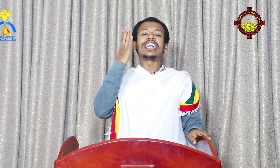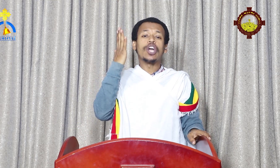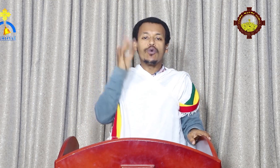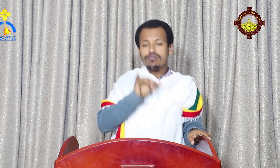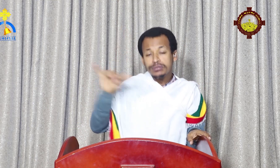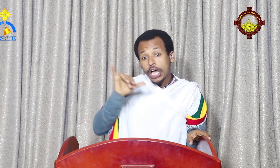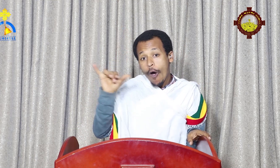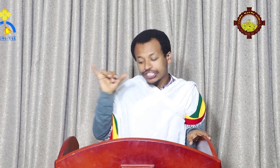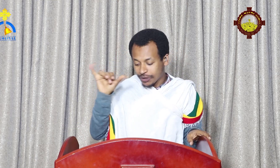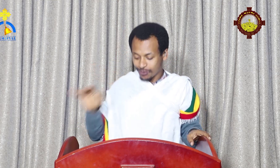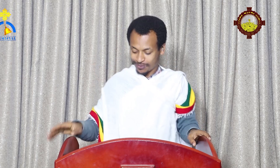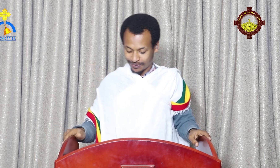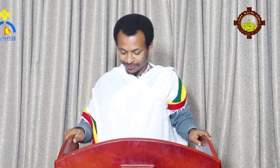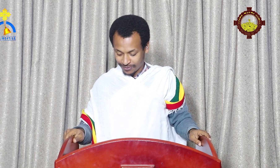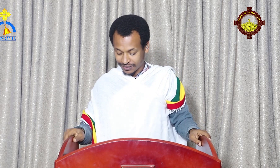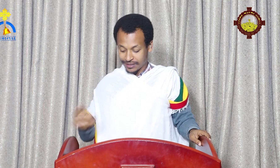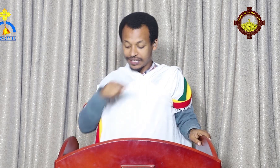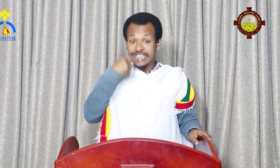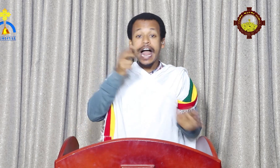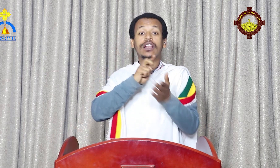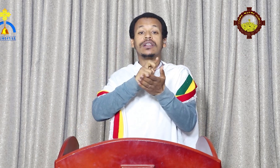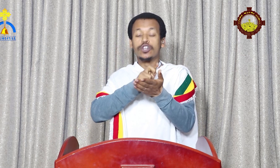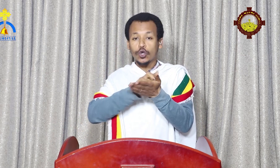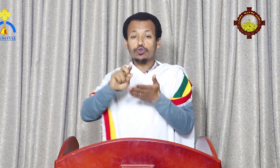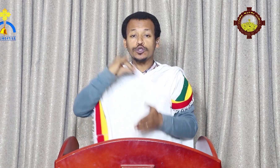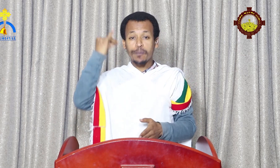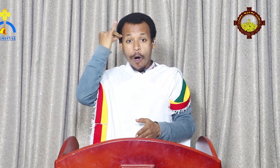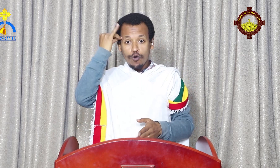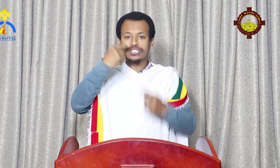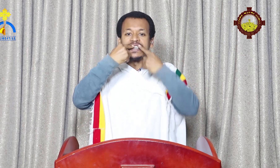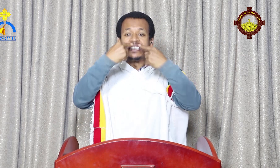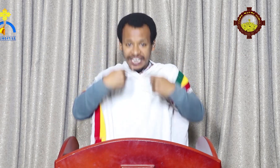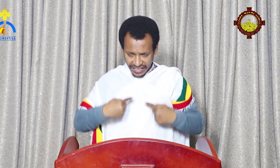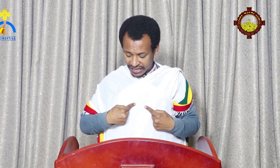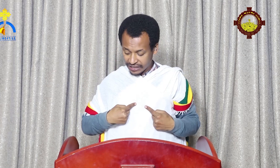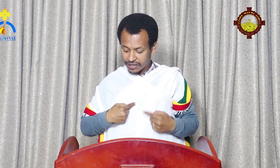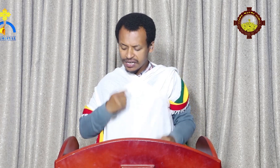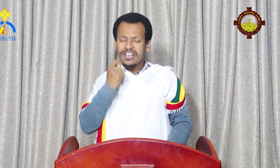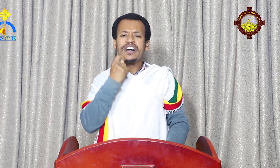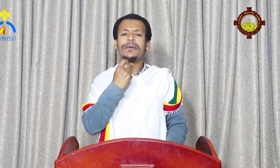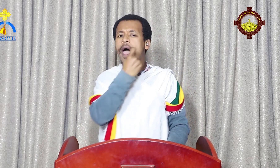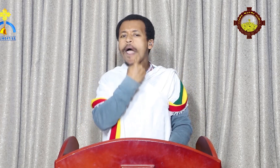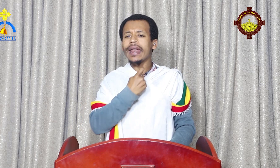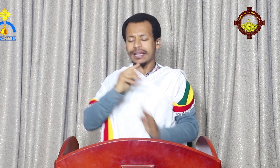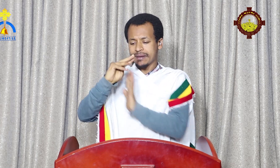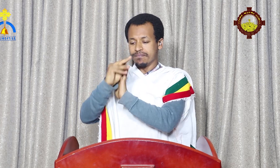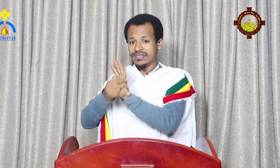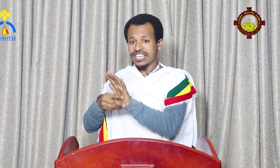እምነታቸው ምሰሏቸው ይላል ቅዱስ ጳውሎስ እንደነገረን ዕብራውያን